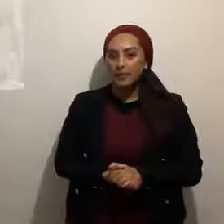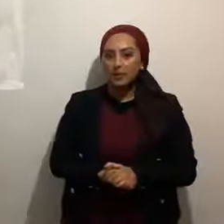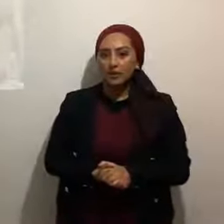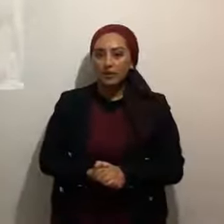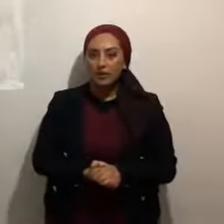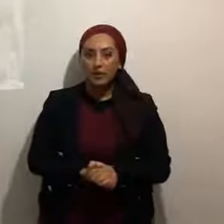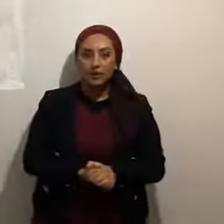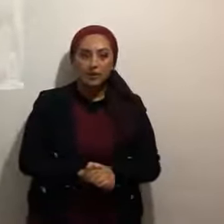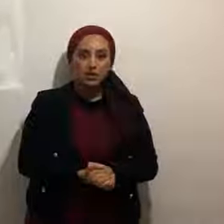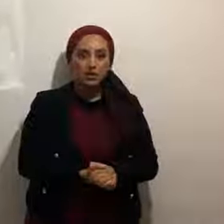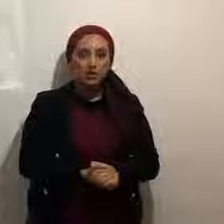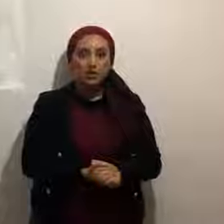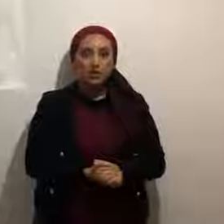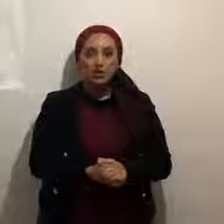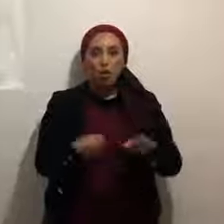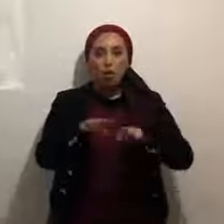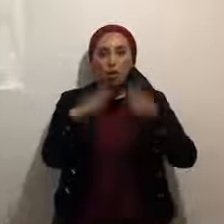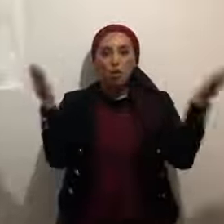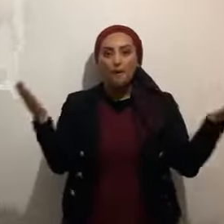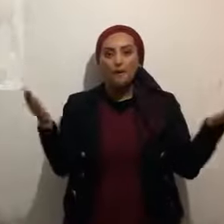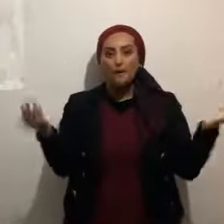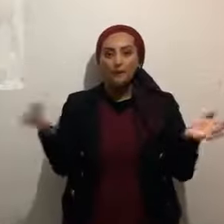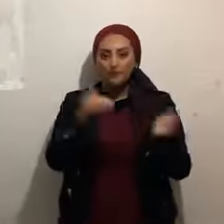Los cavó. Los destapó. Ahora,